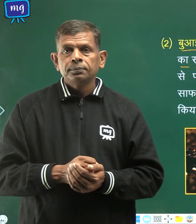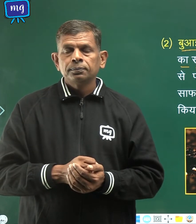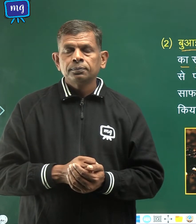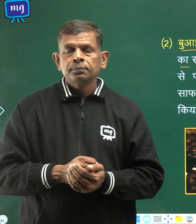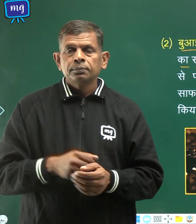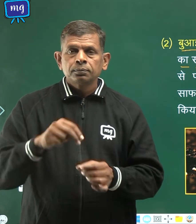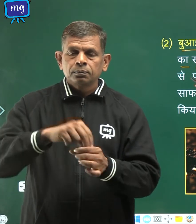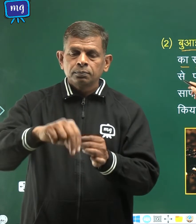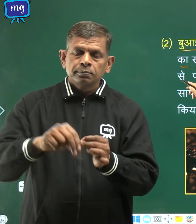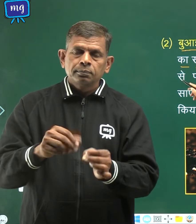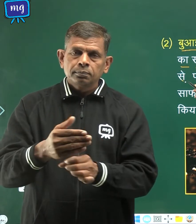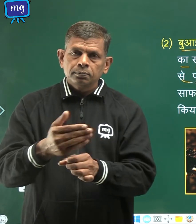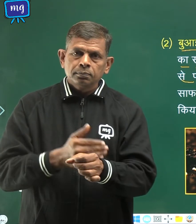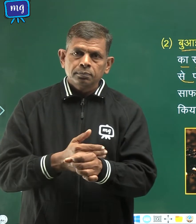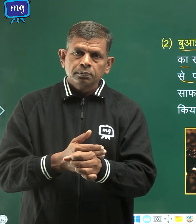बोने से पहले